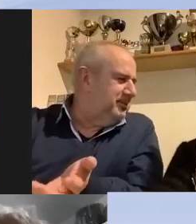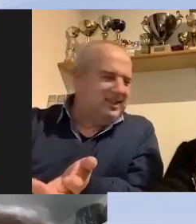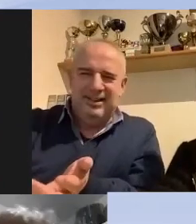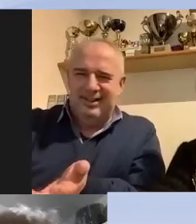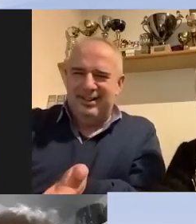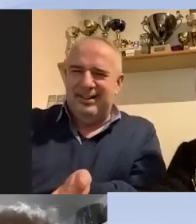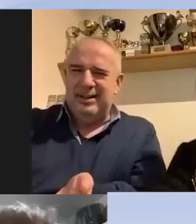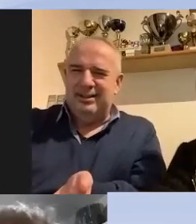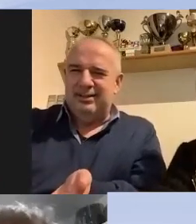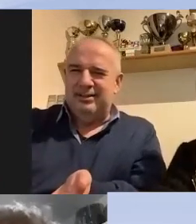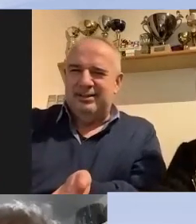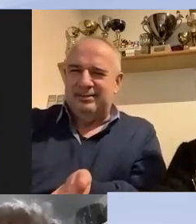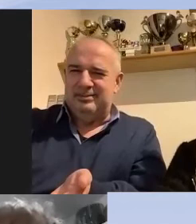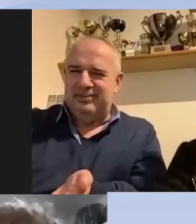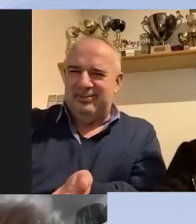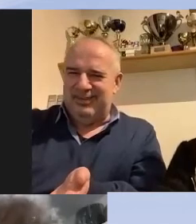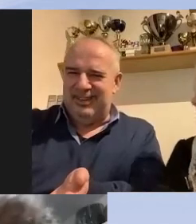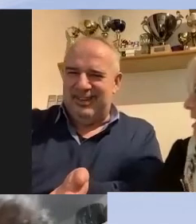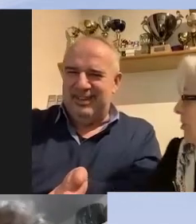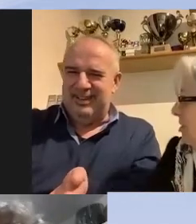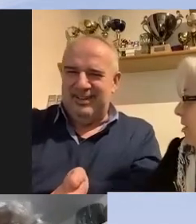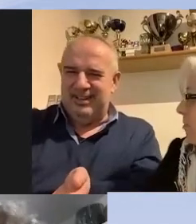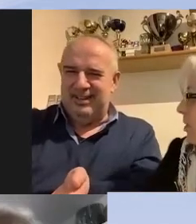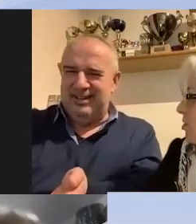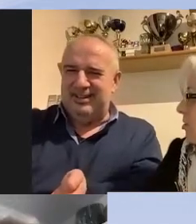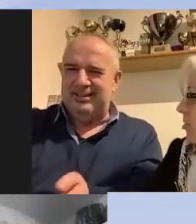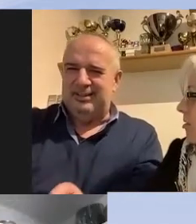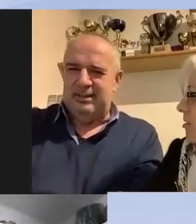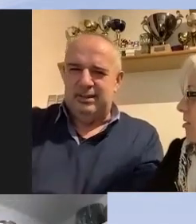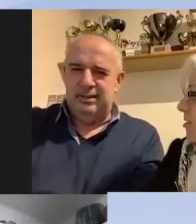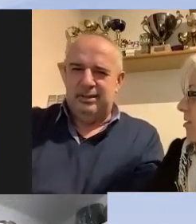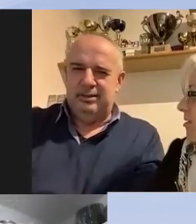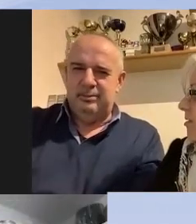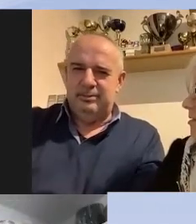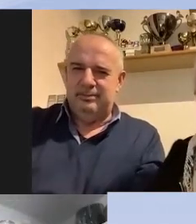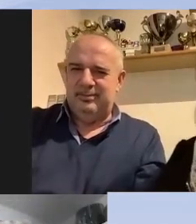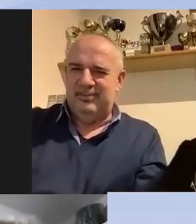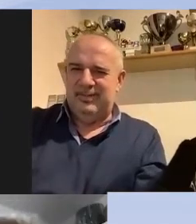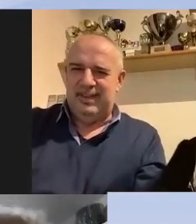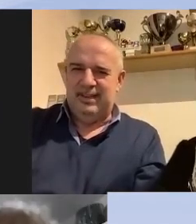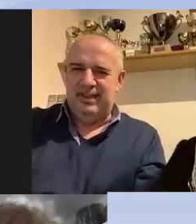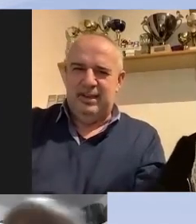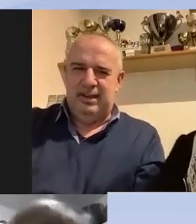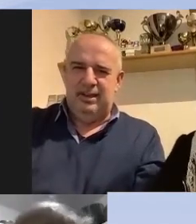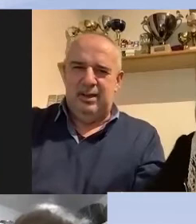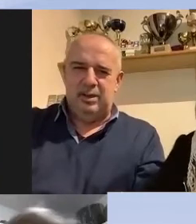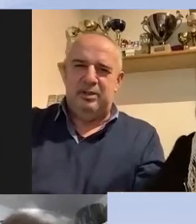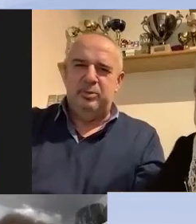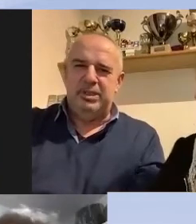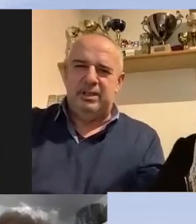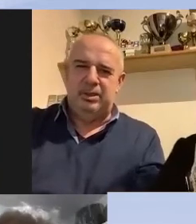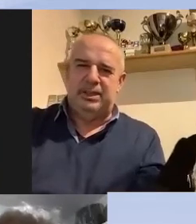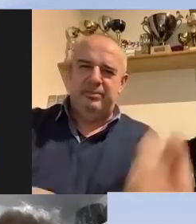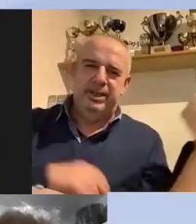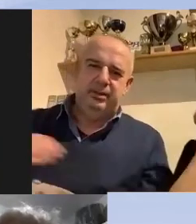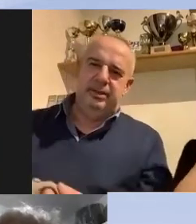Ma quando? Smuota le barzellette, anzi quando no, le frezzure. Delle stelline. Quando non trovava la stellina. No, stavo